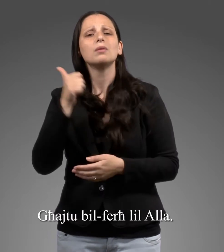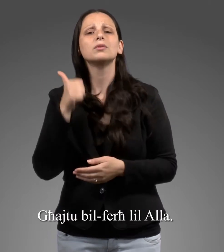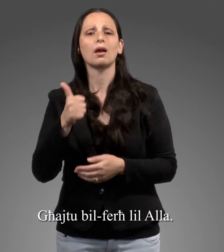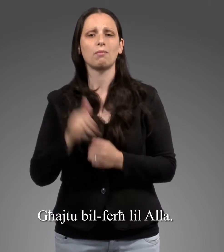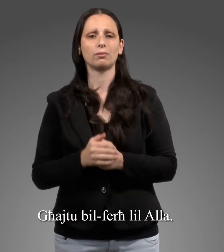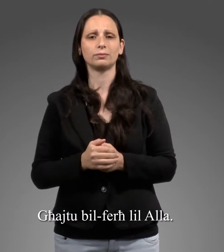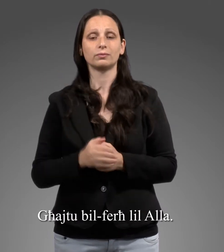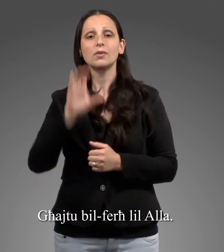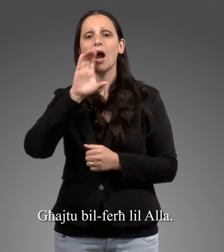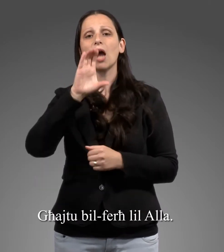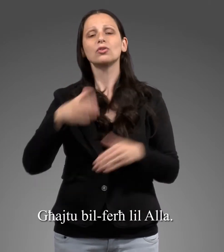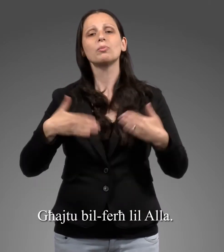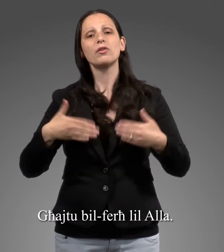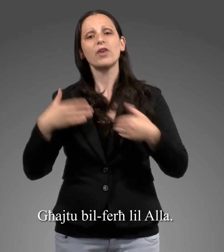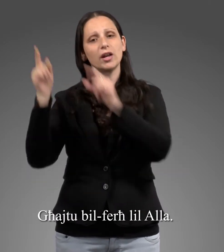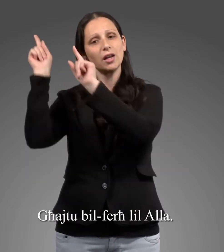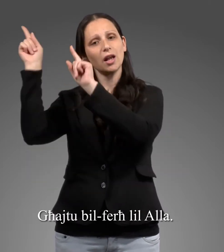Għajtu bil-ferħ lill-Alla.